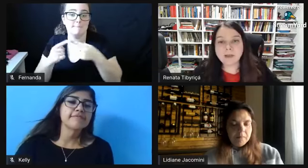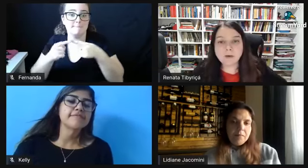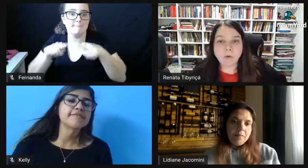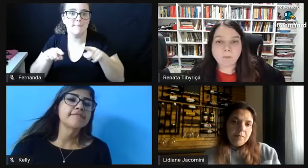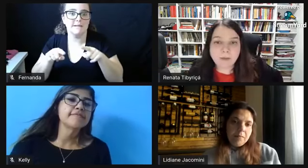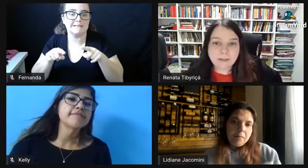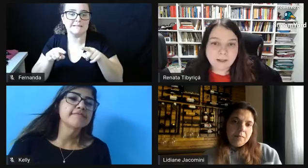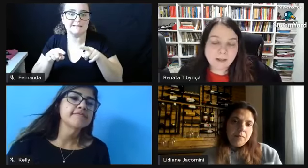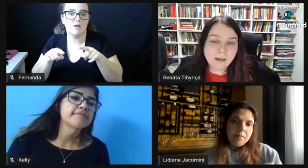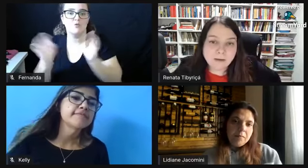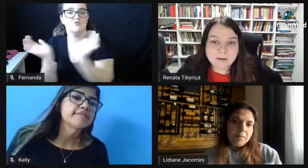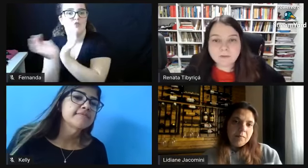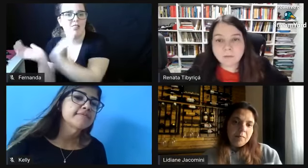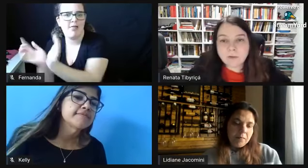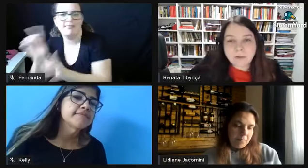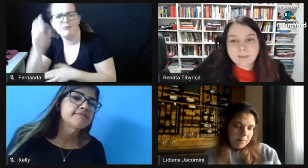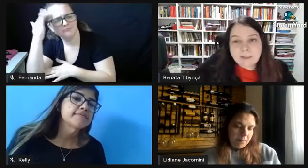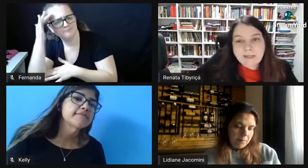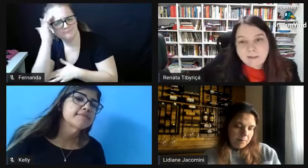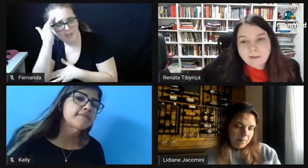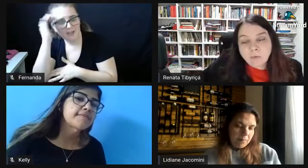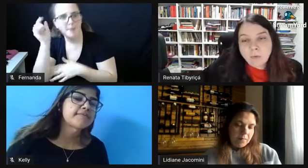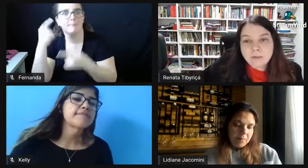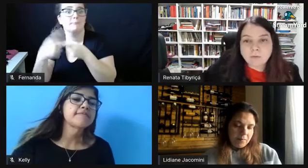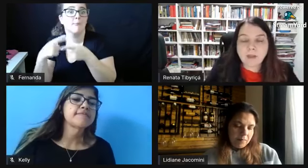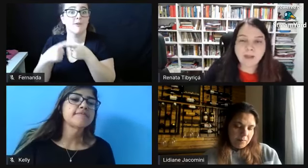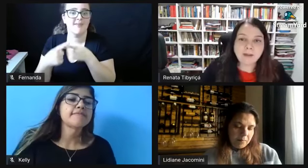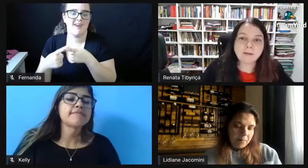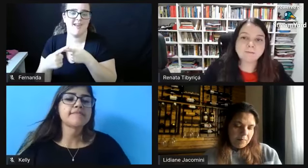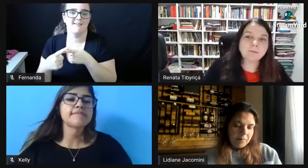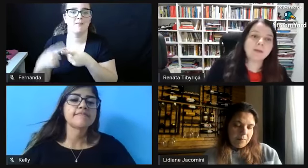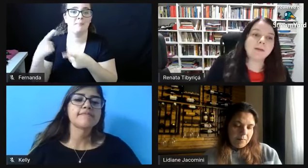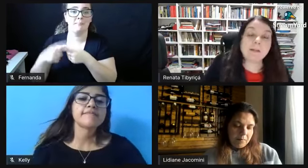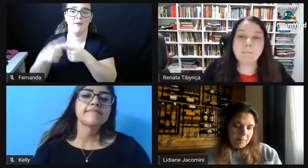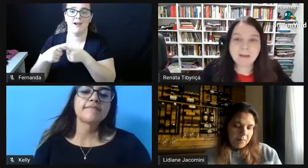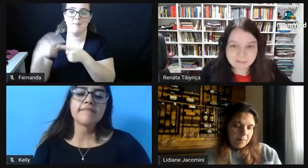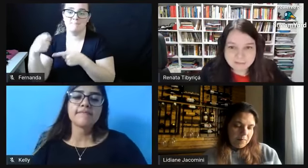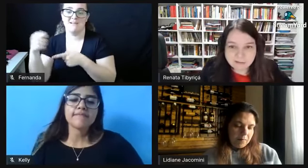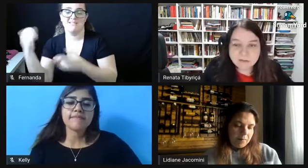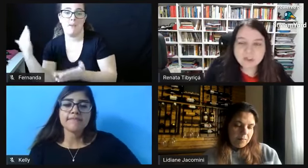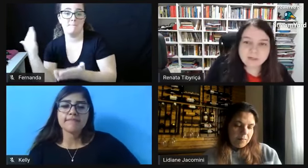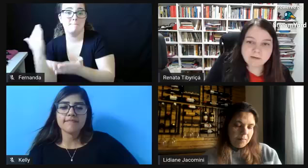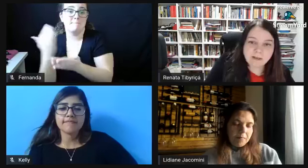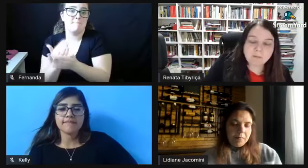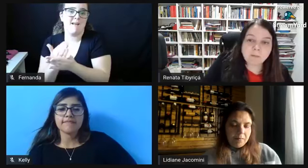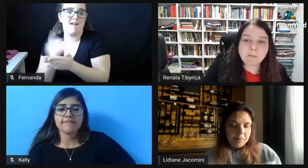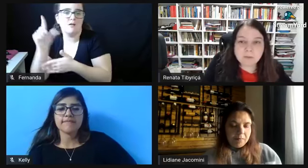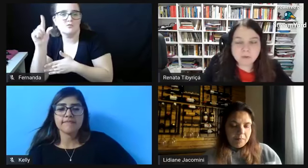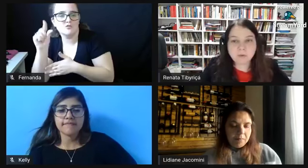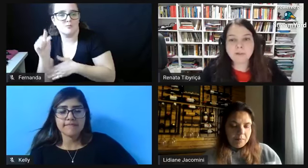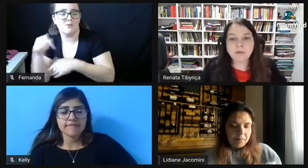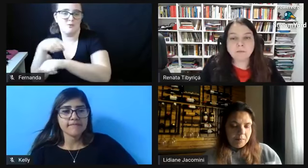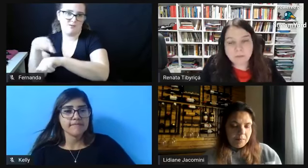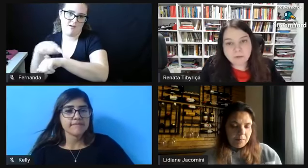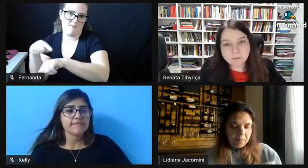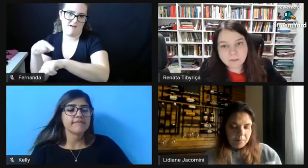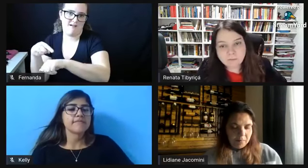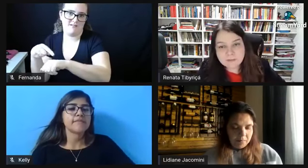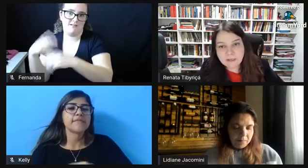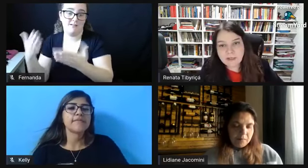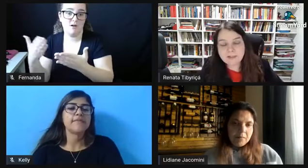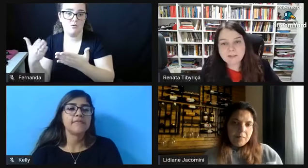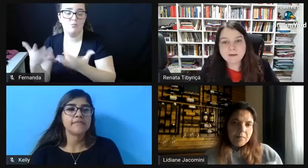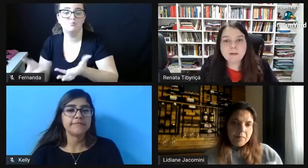não conseguem compreender, não entendem o quanto é impactante, né, para uma pessoa ter um filho